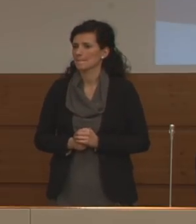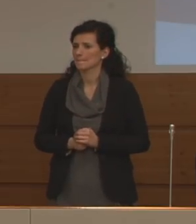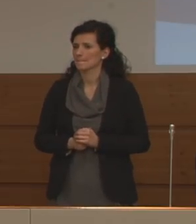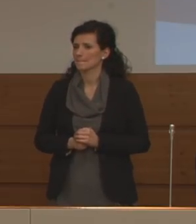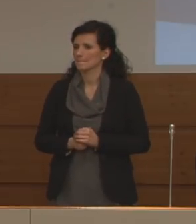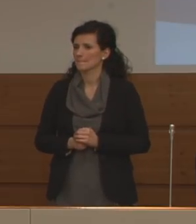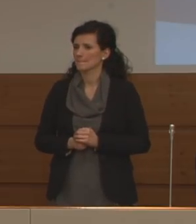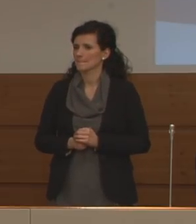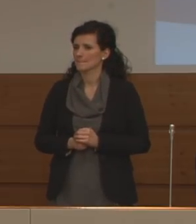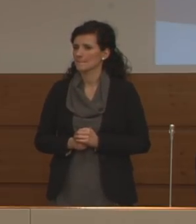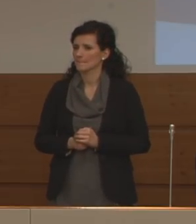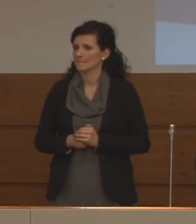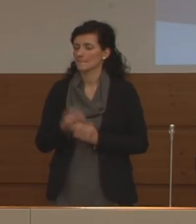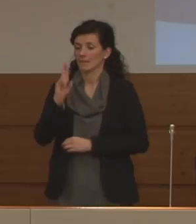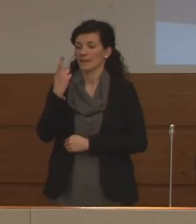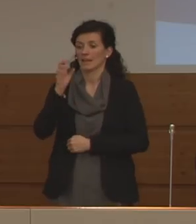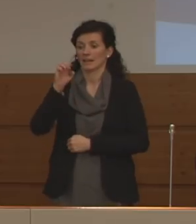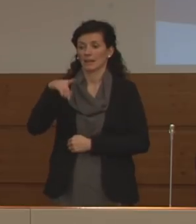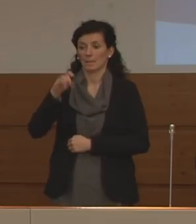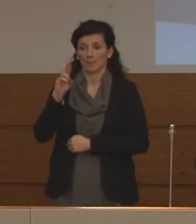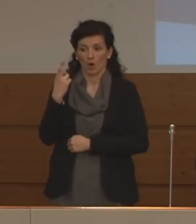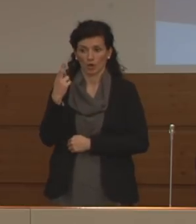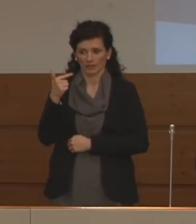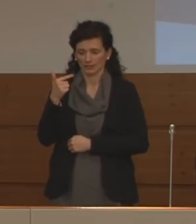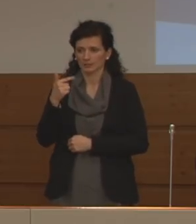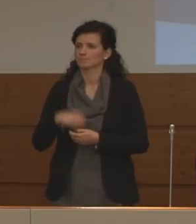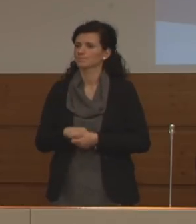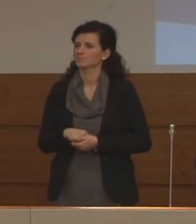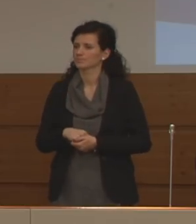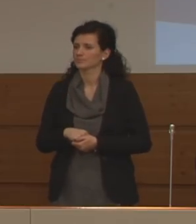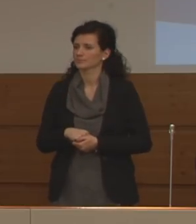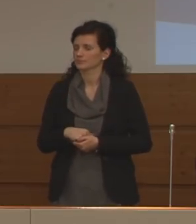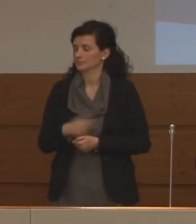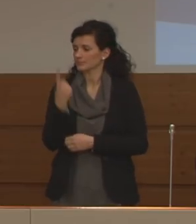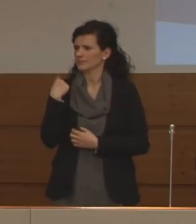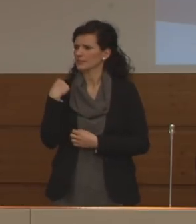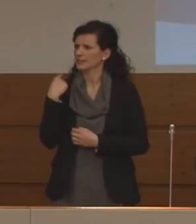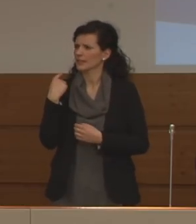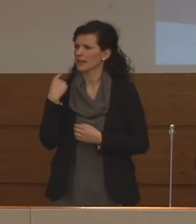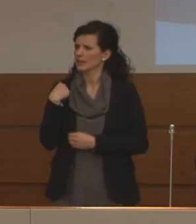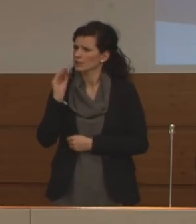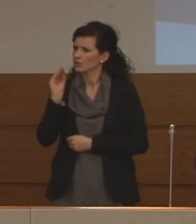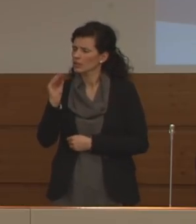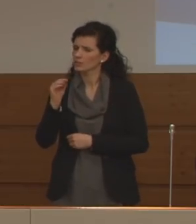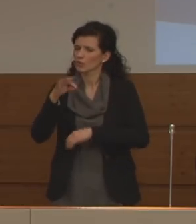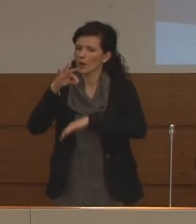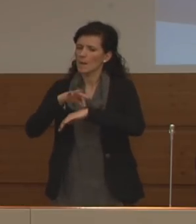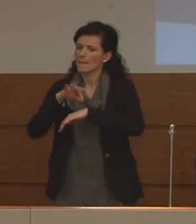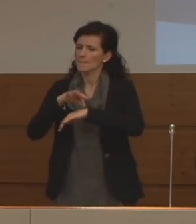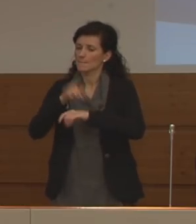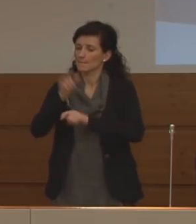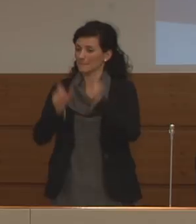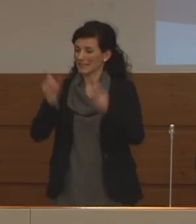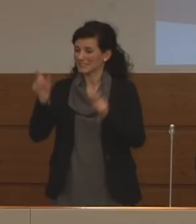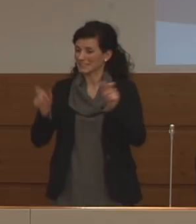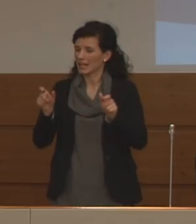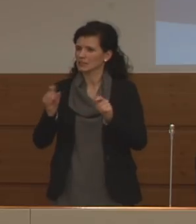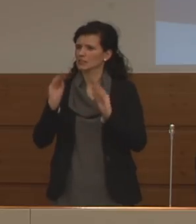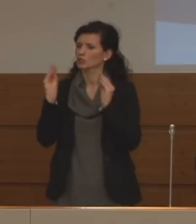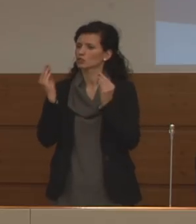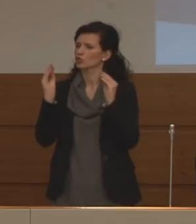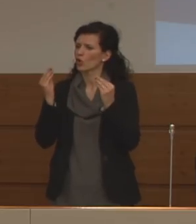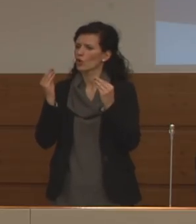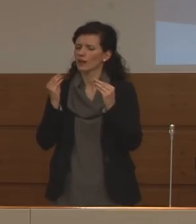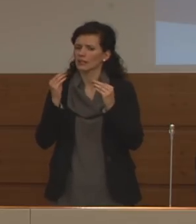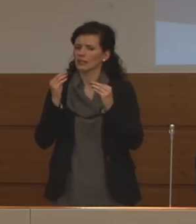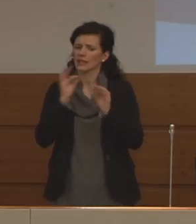giulia presunti report ho chiesto ieri quanti pazienti giovani finiscono in terapia intensiva mi è stato detto